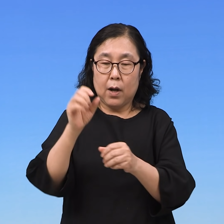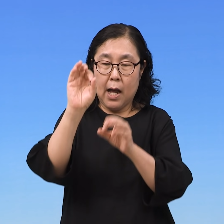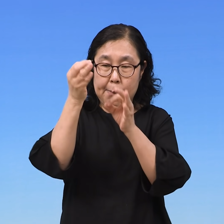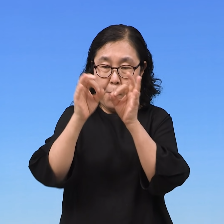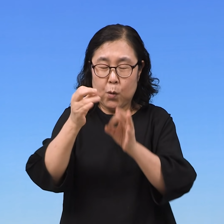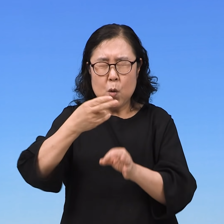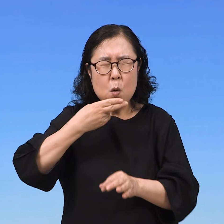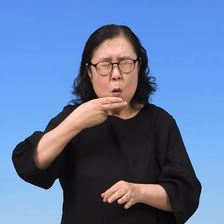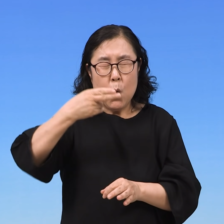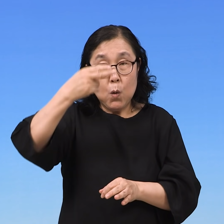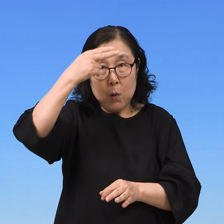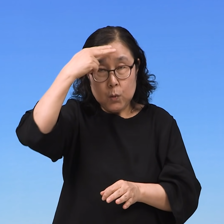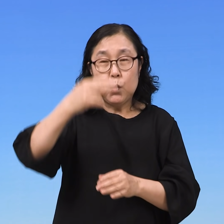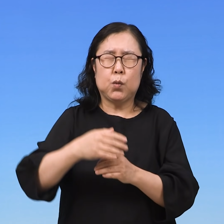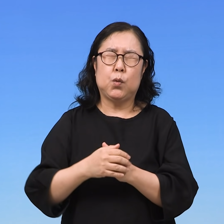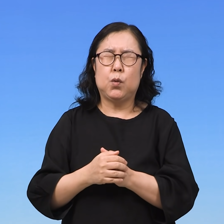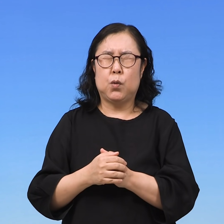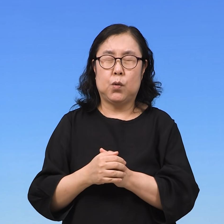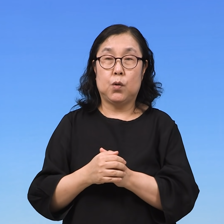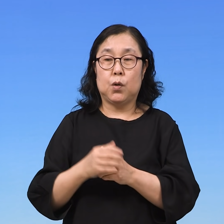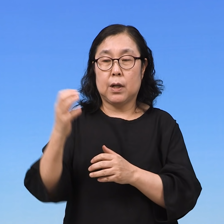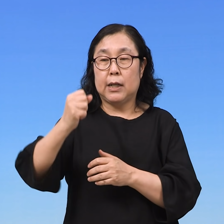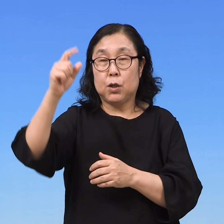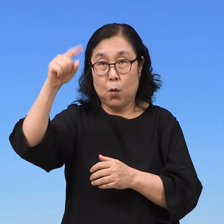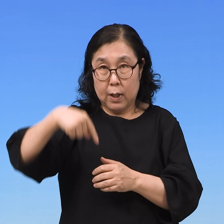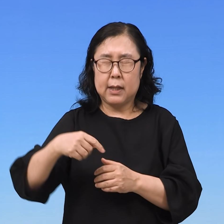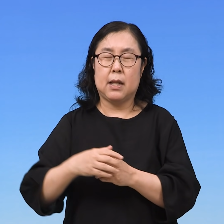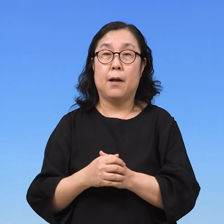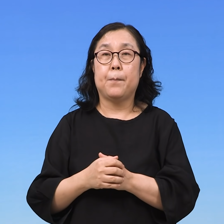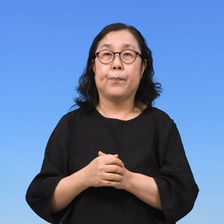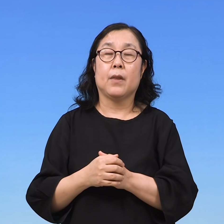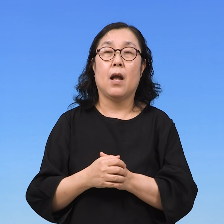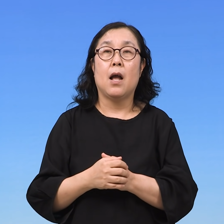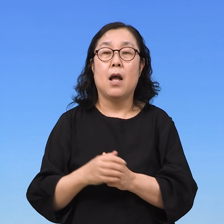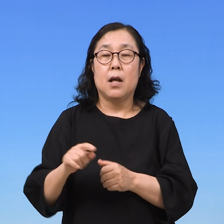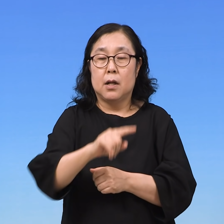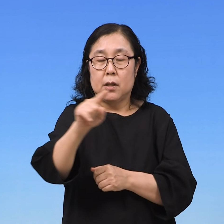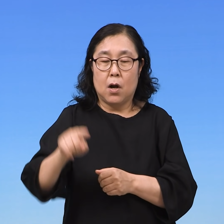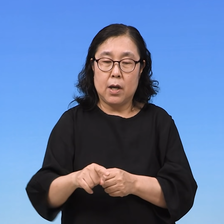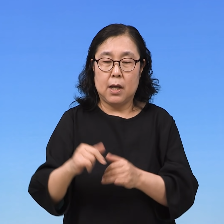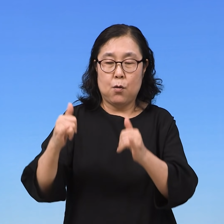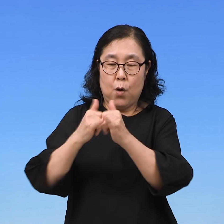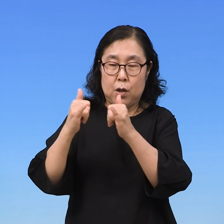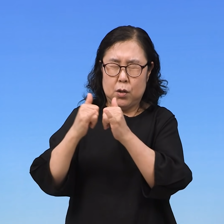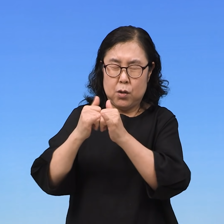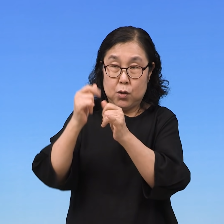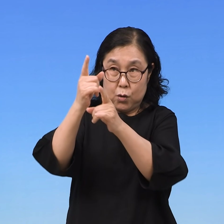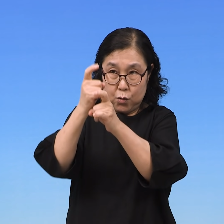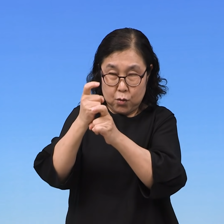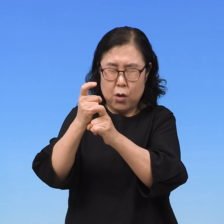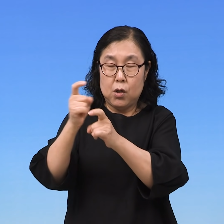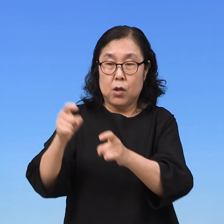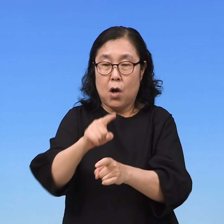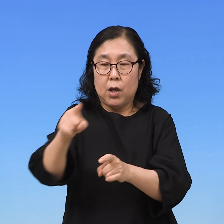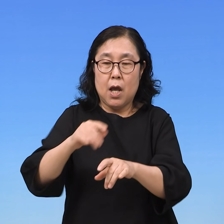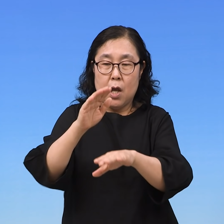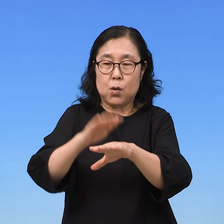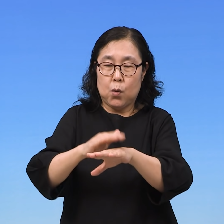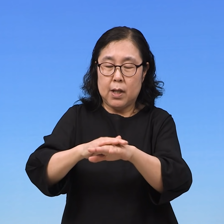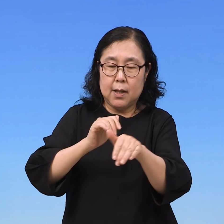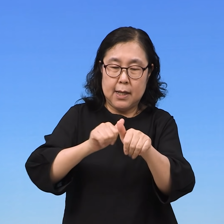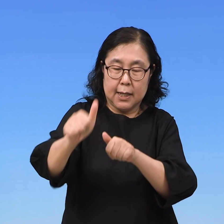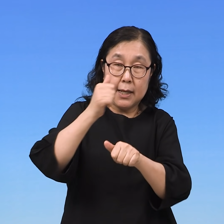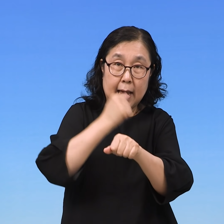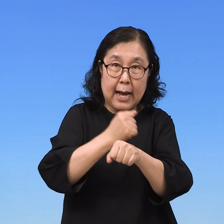나왔으니 그는 지극히 높으신 하나님의 제사장이었더라. 그리고 20절, 너희 대적을 너의 손에